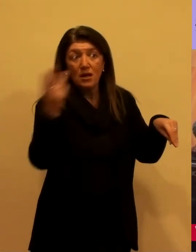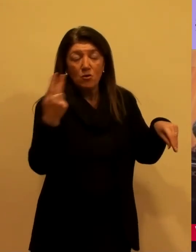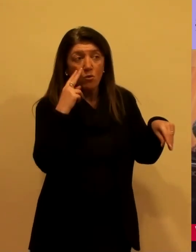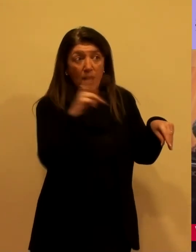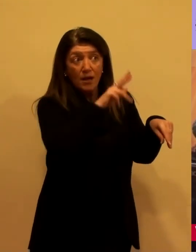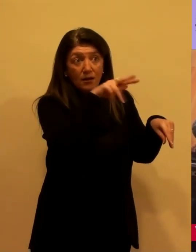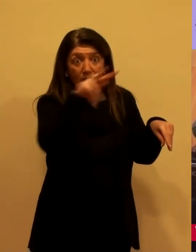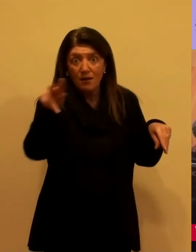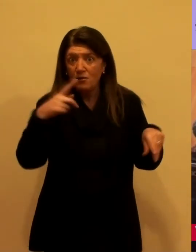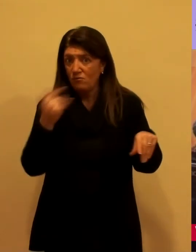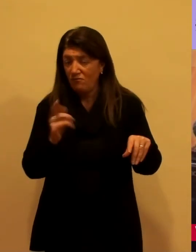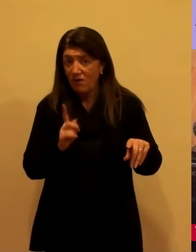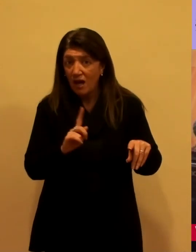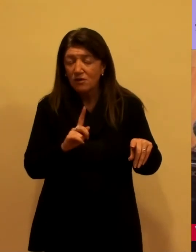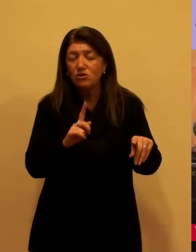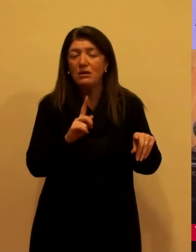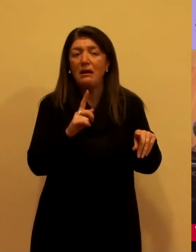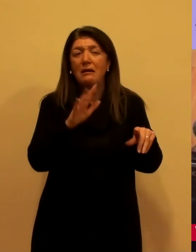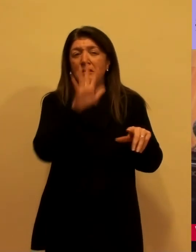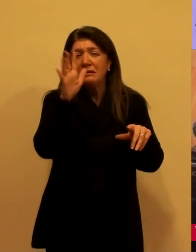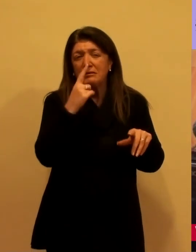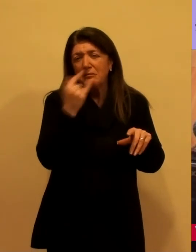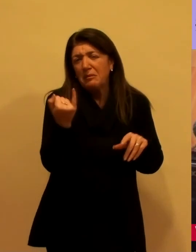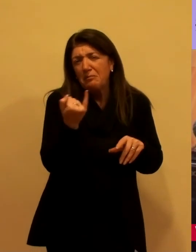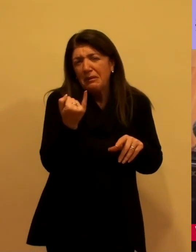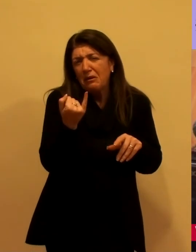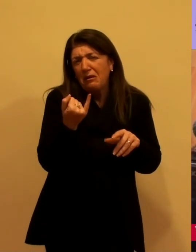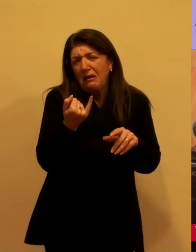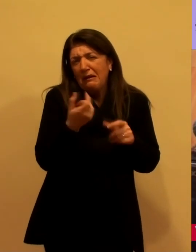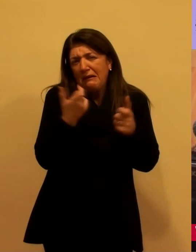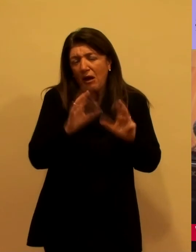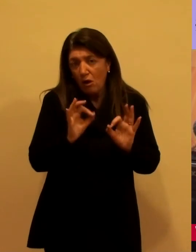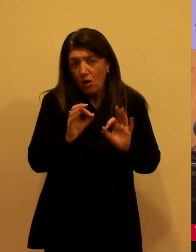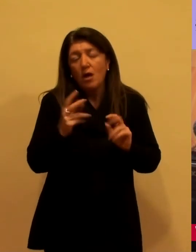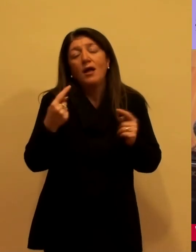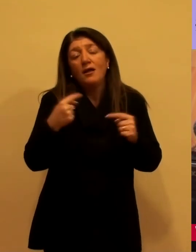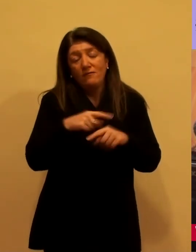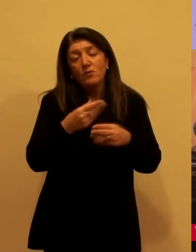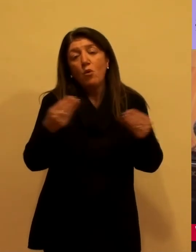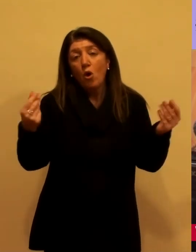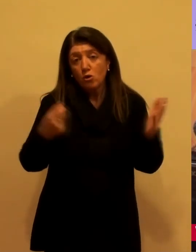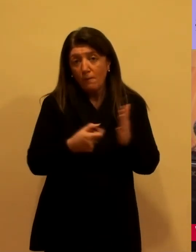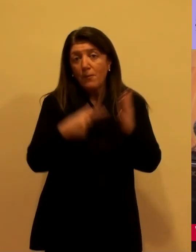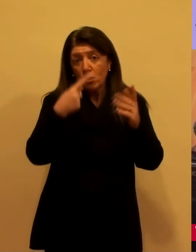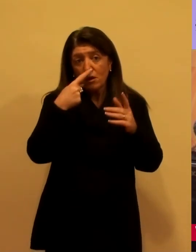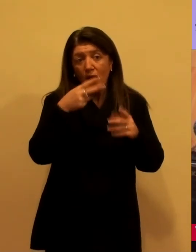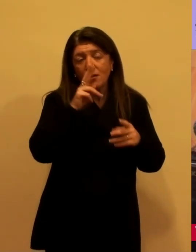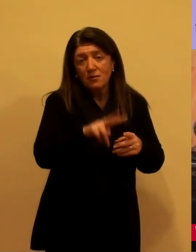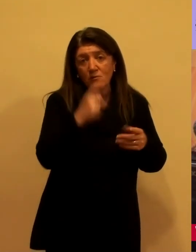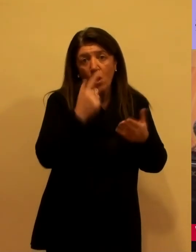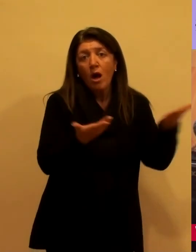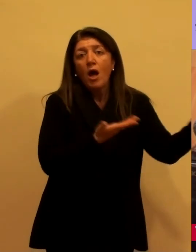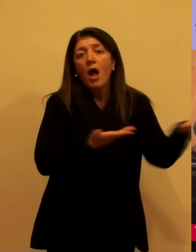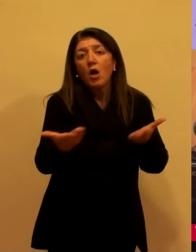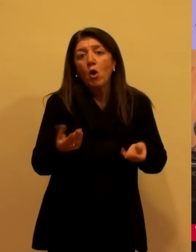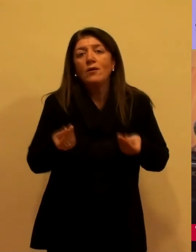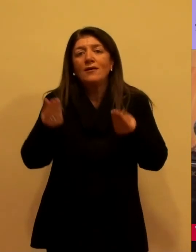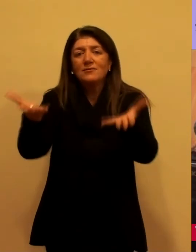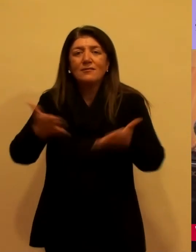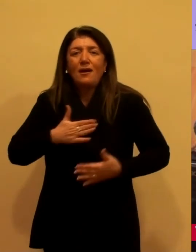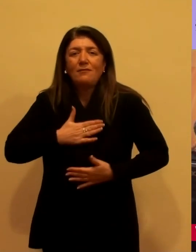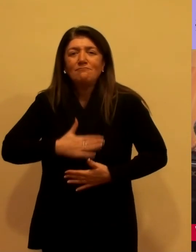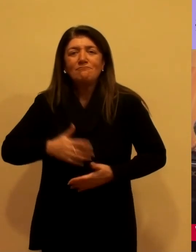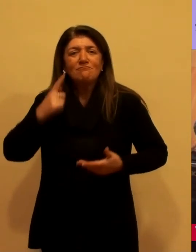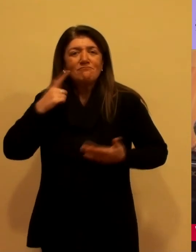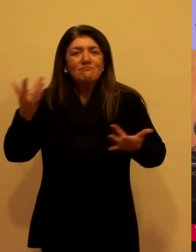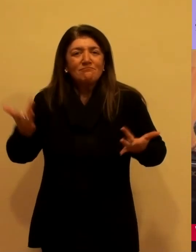piccole cose, che però sono veramente importanti, perché fanno parte dell'accoglienza, del far sentire bene una persona. Se non ho lo spazio per